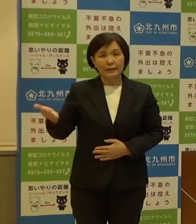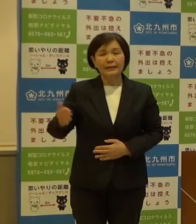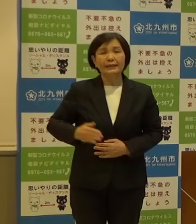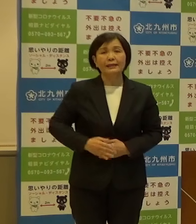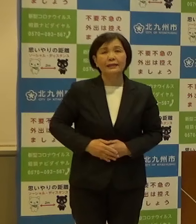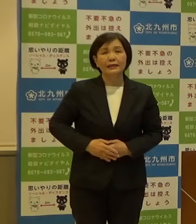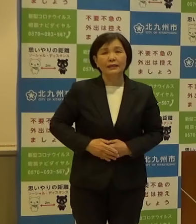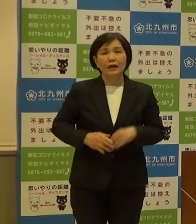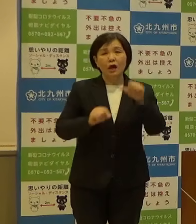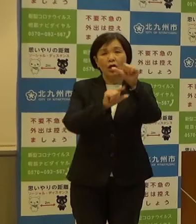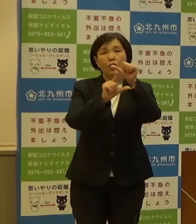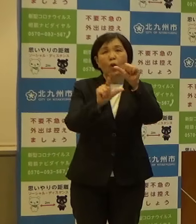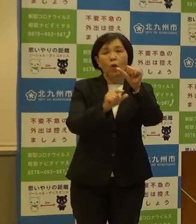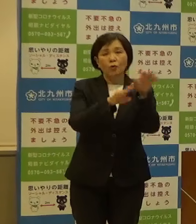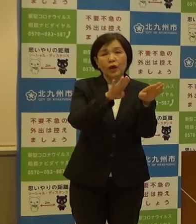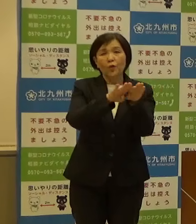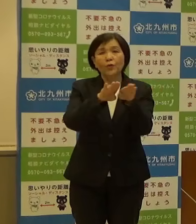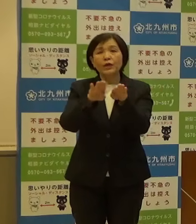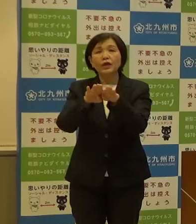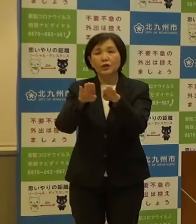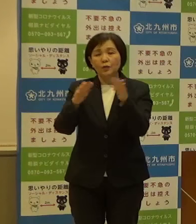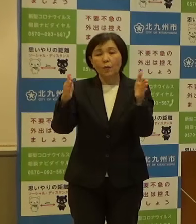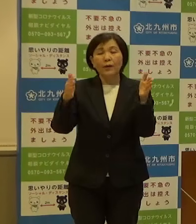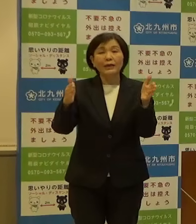ークの期間中でありますけれども、